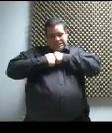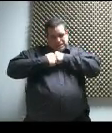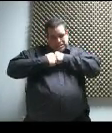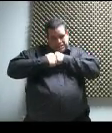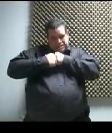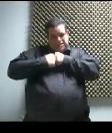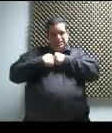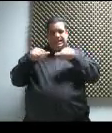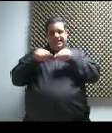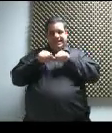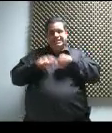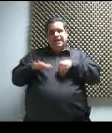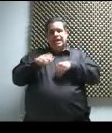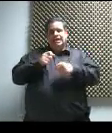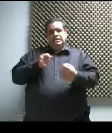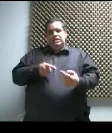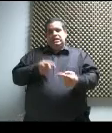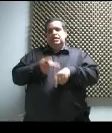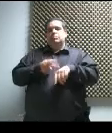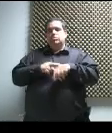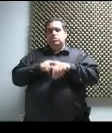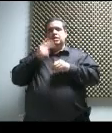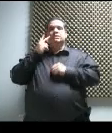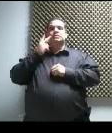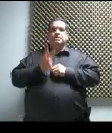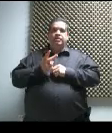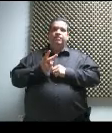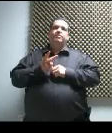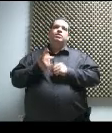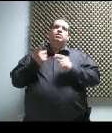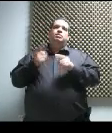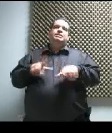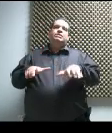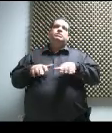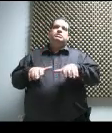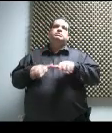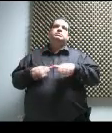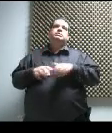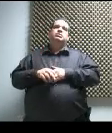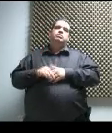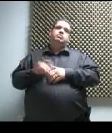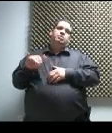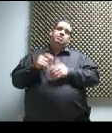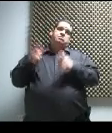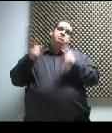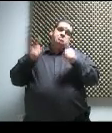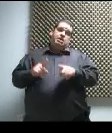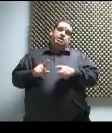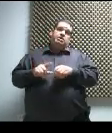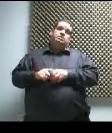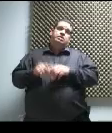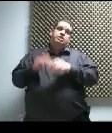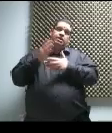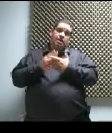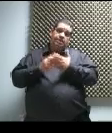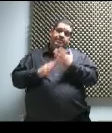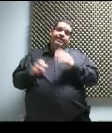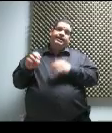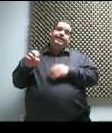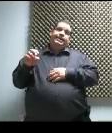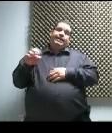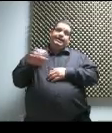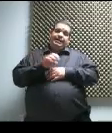y pues ahí es donde generalmente se observa mayormente la actividad sísmica. Y también sucede en la parte de este, que está en las